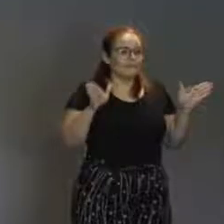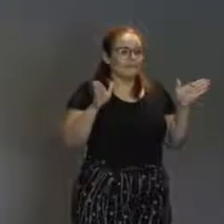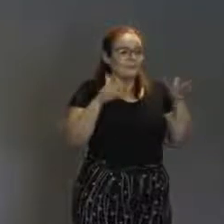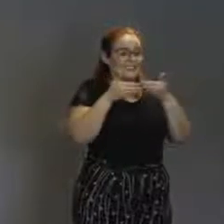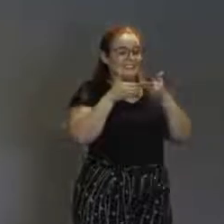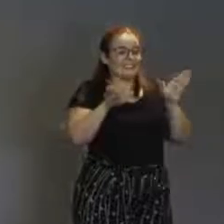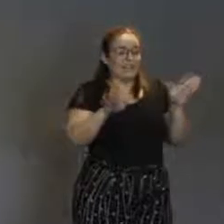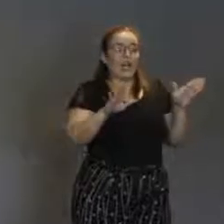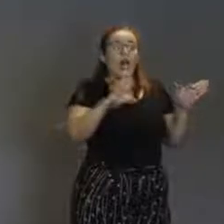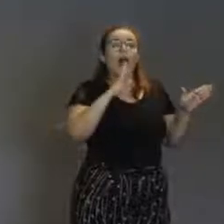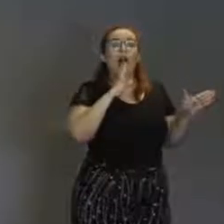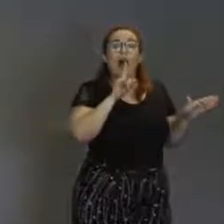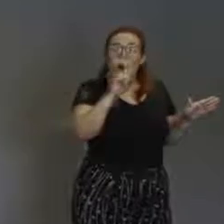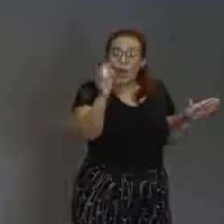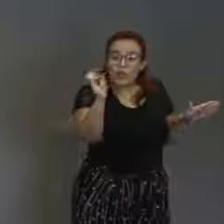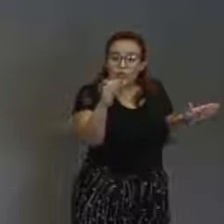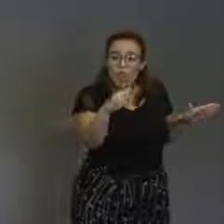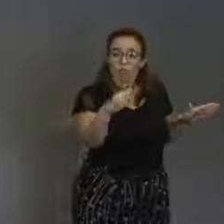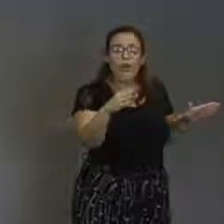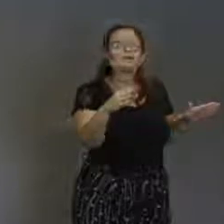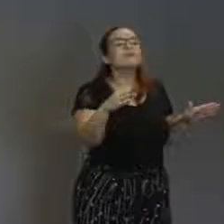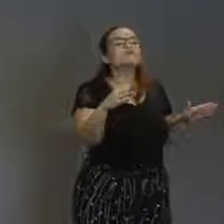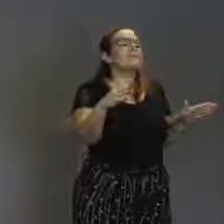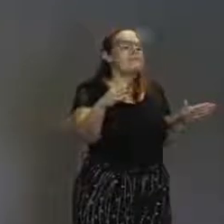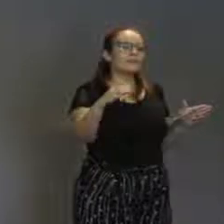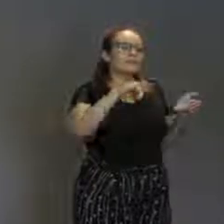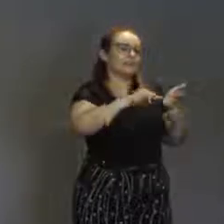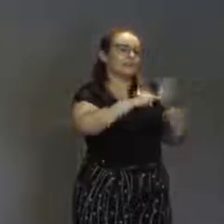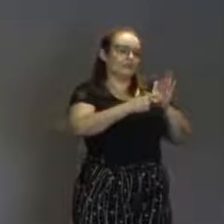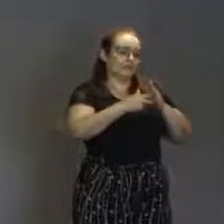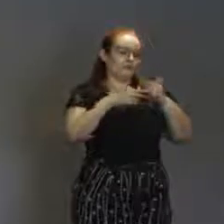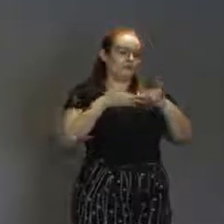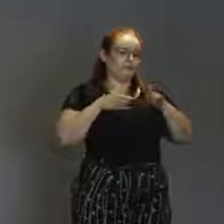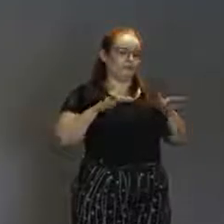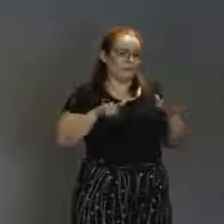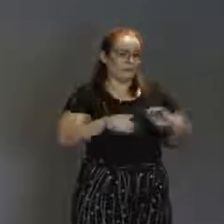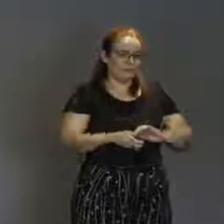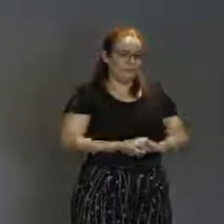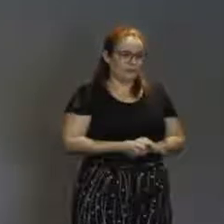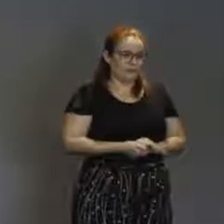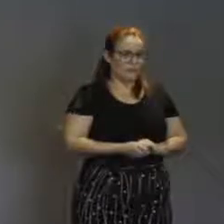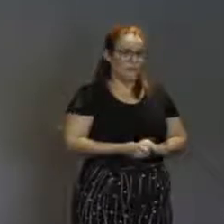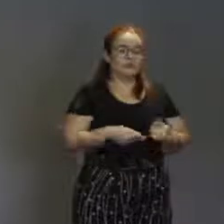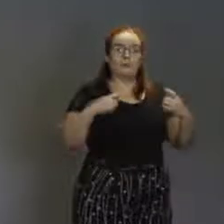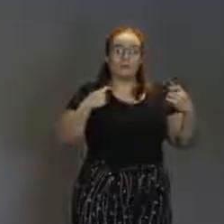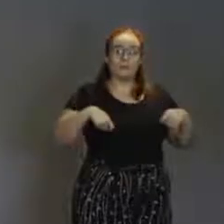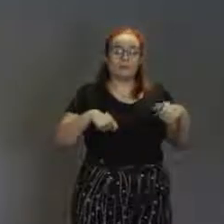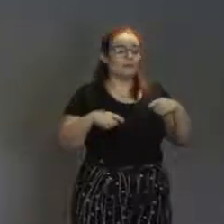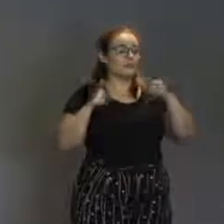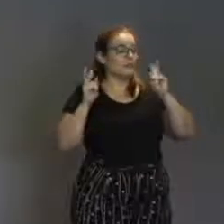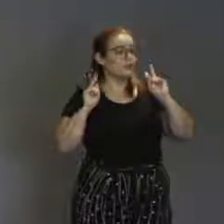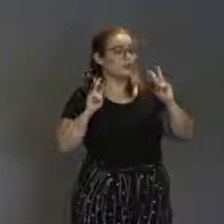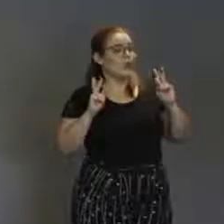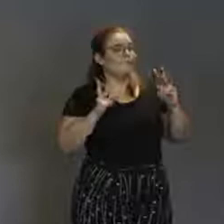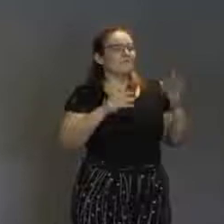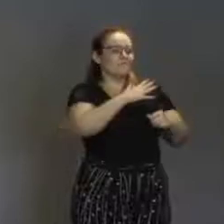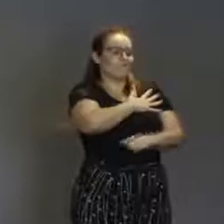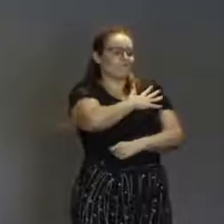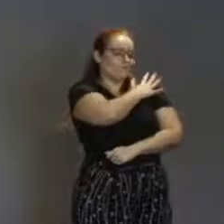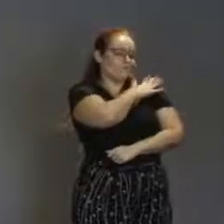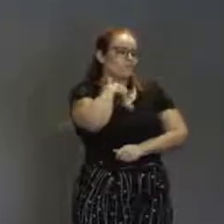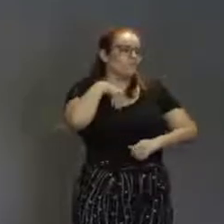outro. E aí, com as startups, você tem que ter uma questão de vencer preconceitos, de